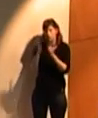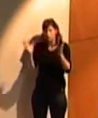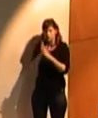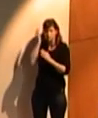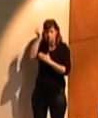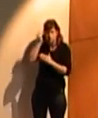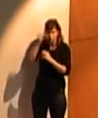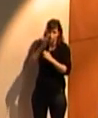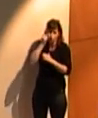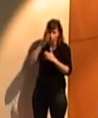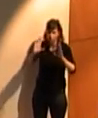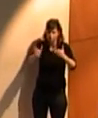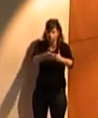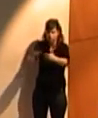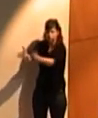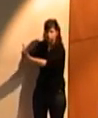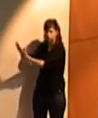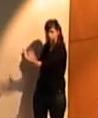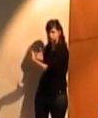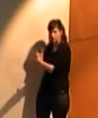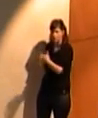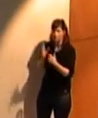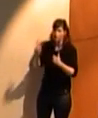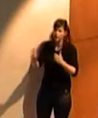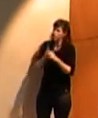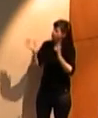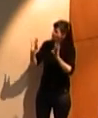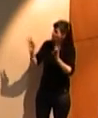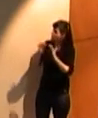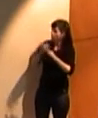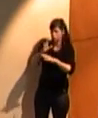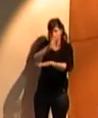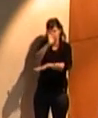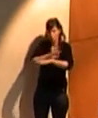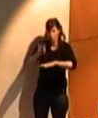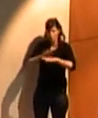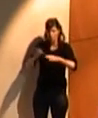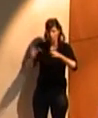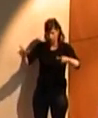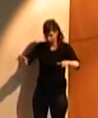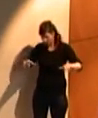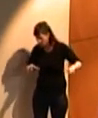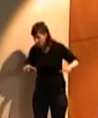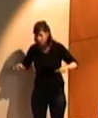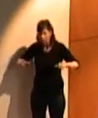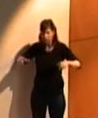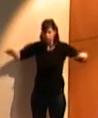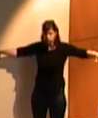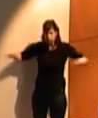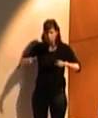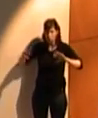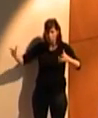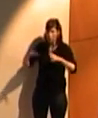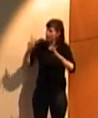des espaces fermés. Donc là on n'a pas de plan masse, mais c'est en plus une unité qui est en fond de parcelle de l'hôpital.